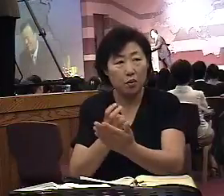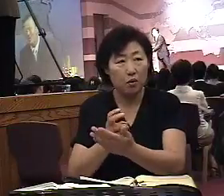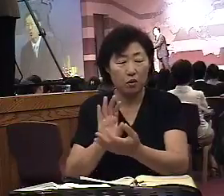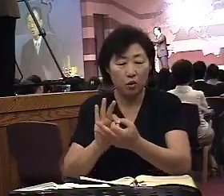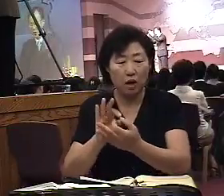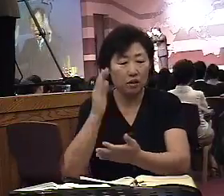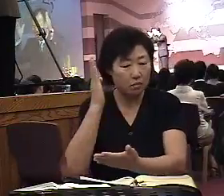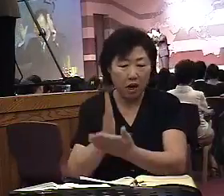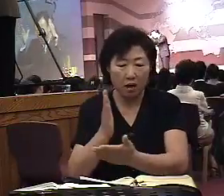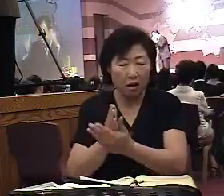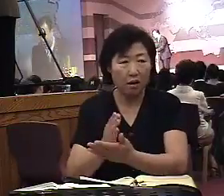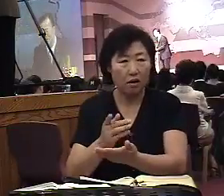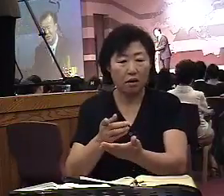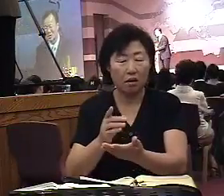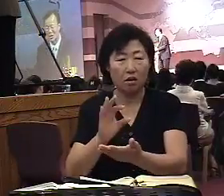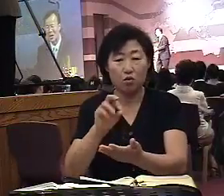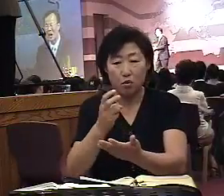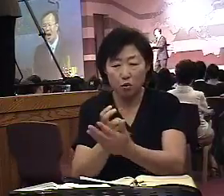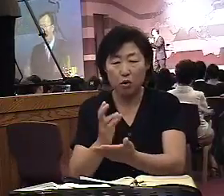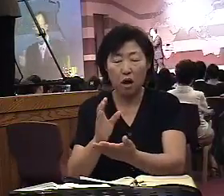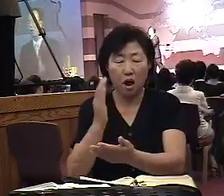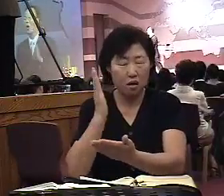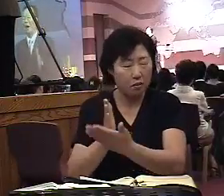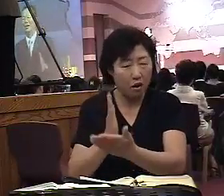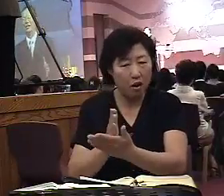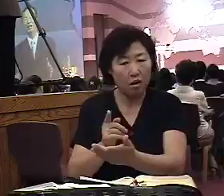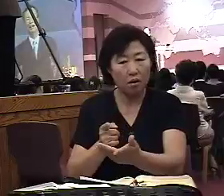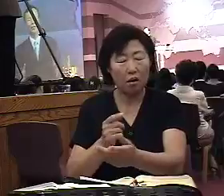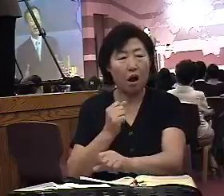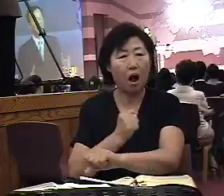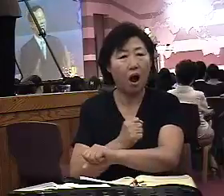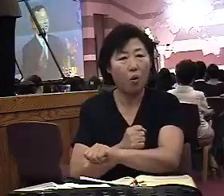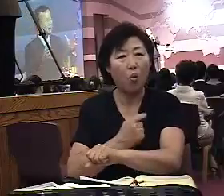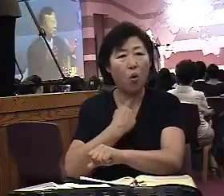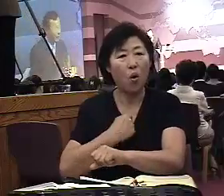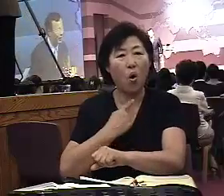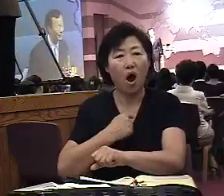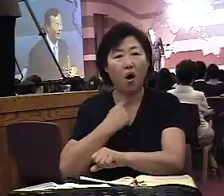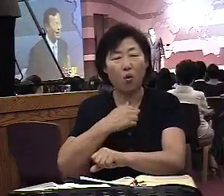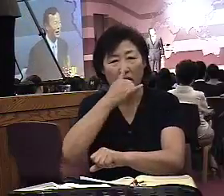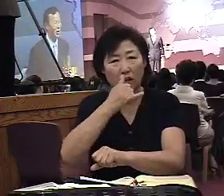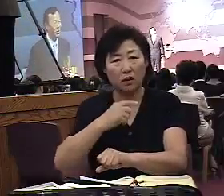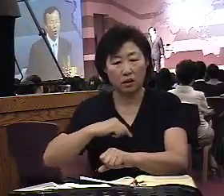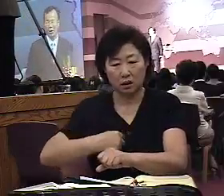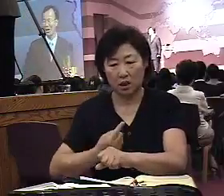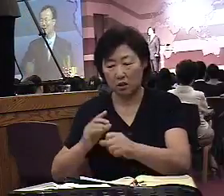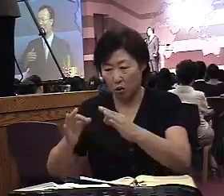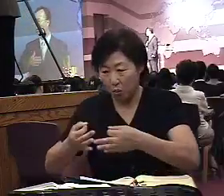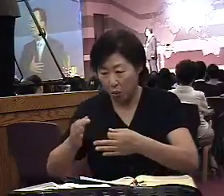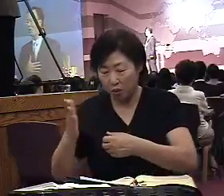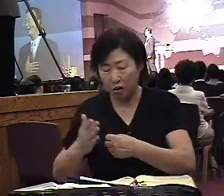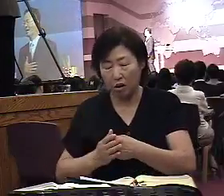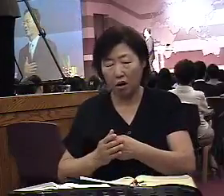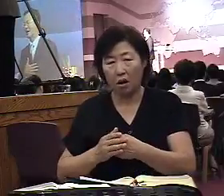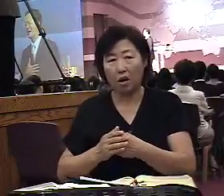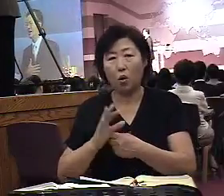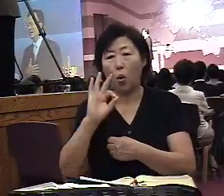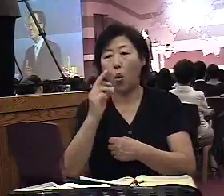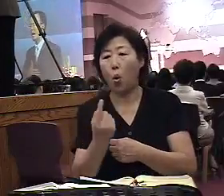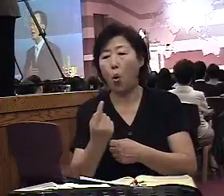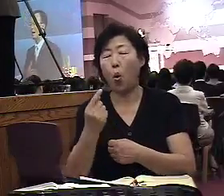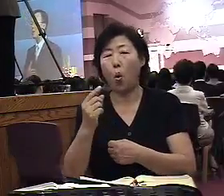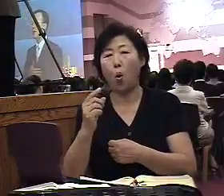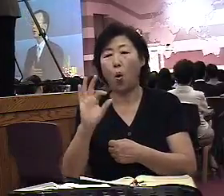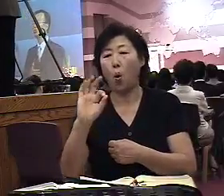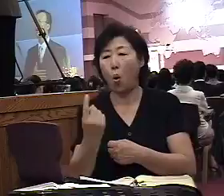것을 깨달으면서도 그 하지 말아야 되는 것을 하고 마는 나 자신을 보게 된다. 오호라, 나는 곤고한 자로다.